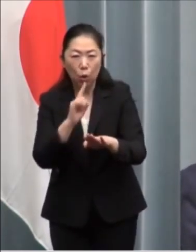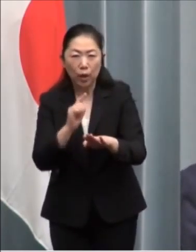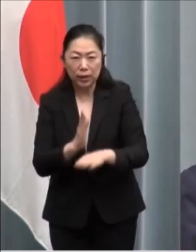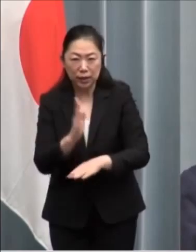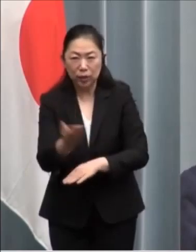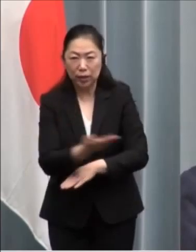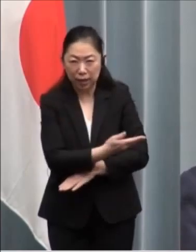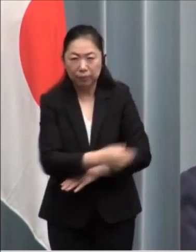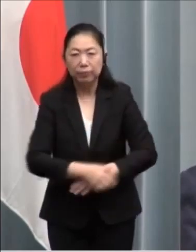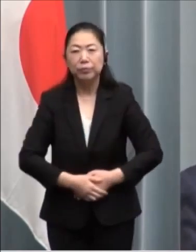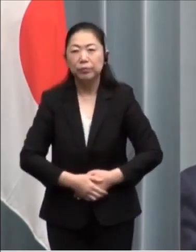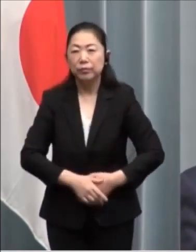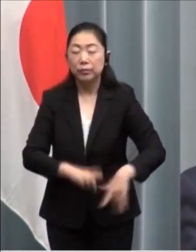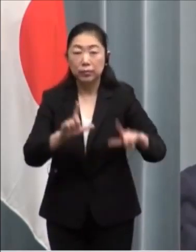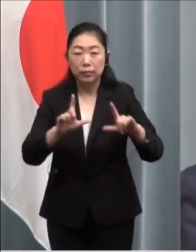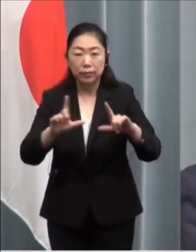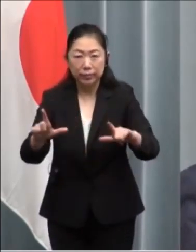ず